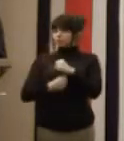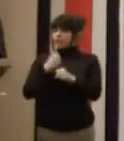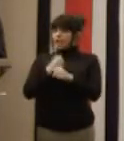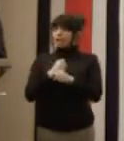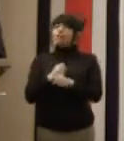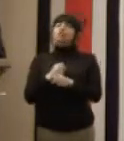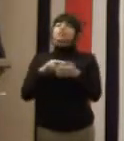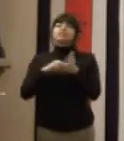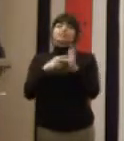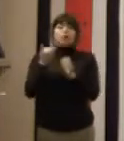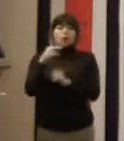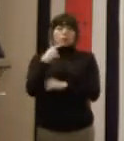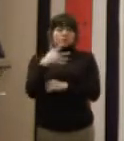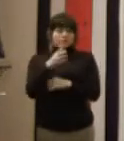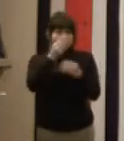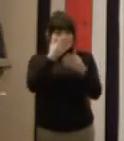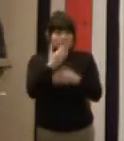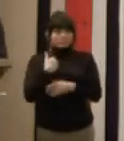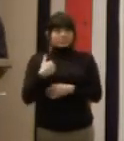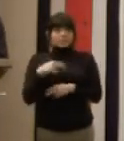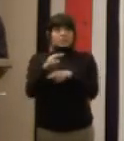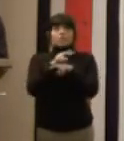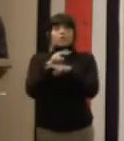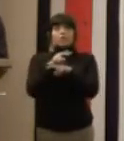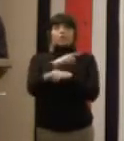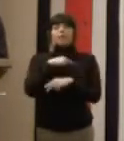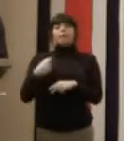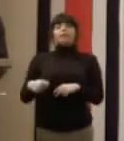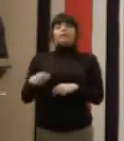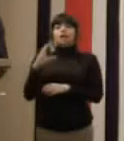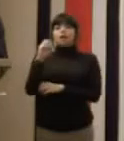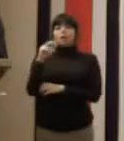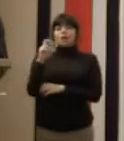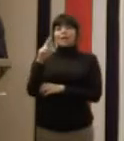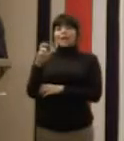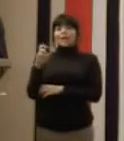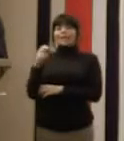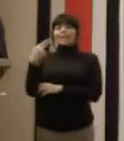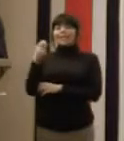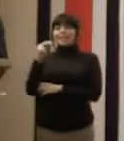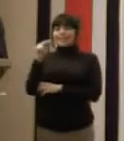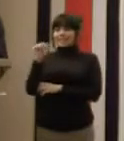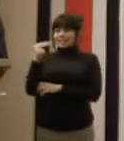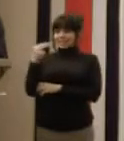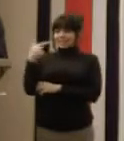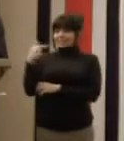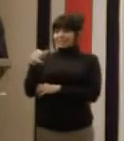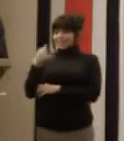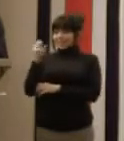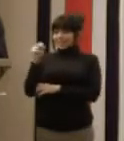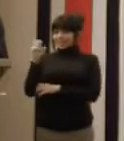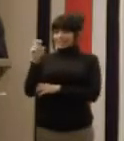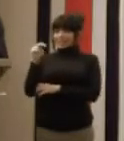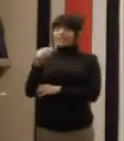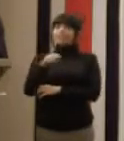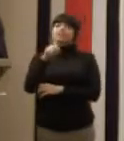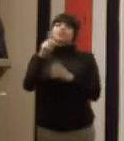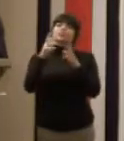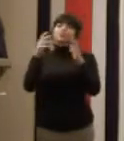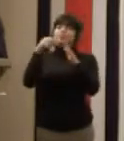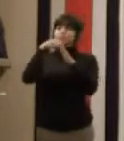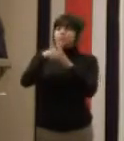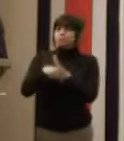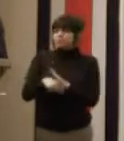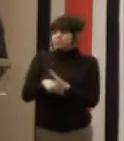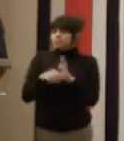y que constituye, como bien lo señalaba el señor rector y presidente de CONARE, don Henning Jensen, un trasfondo